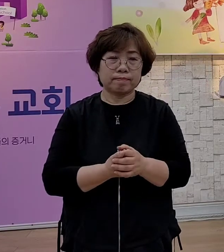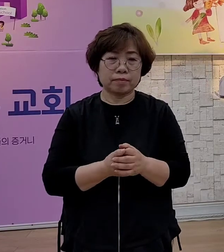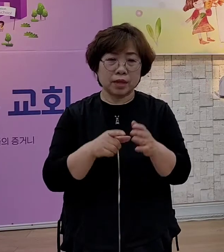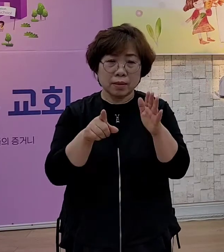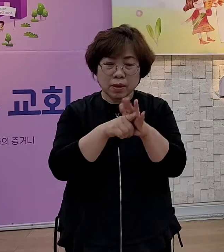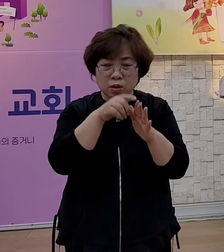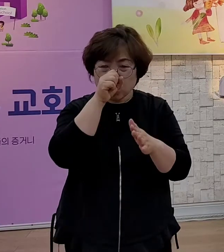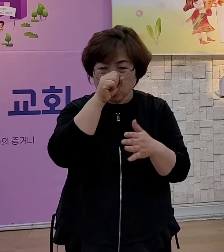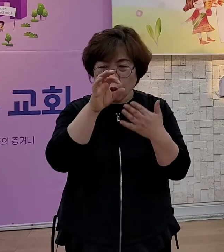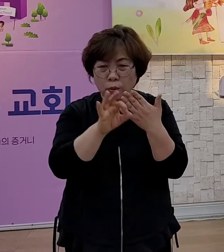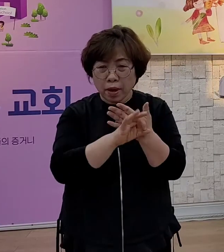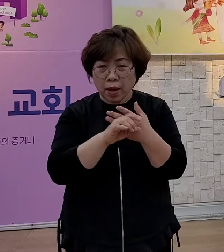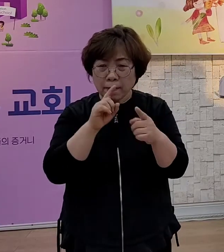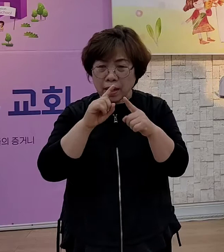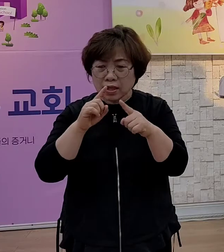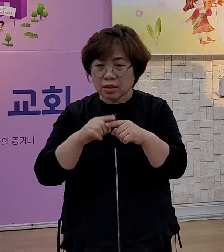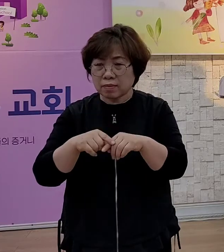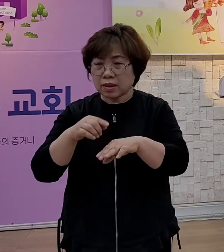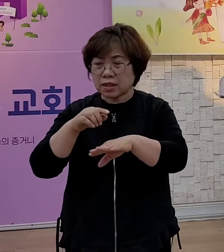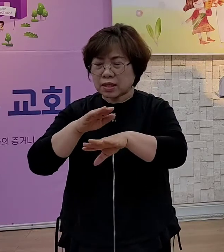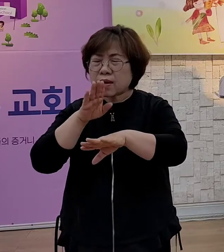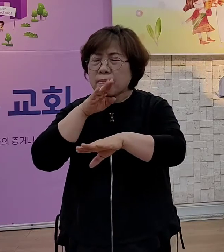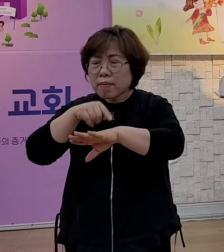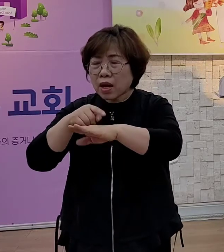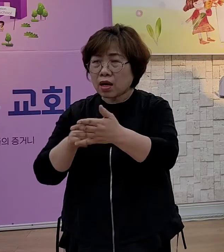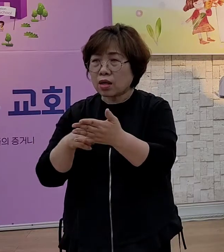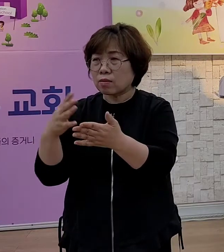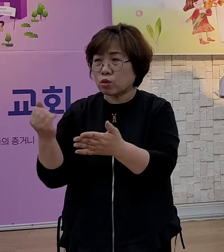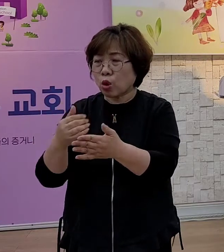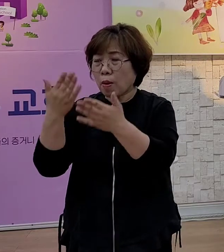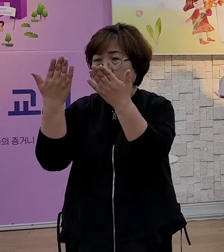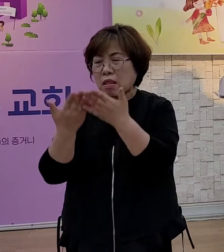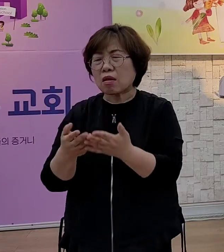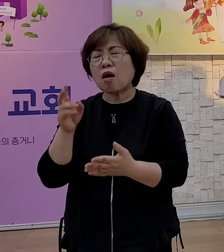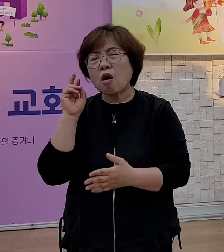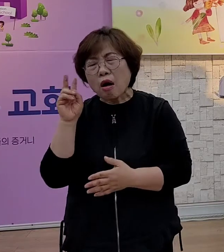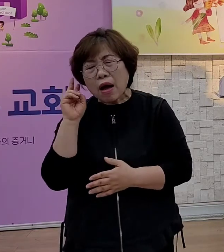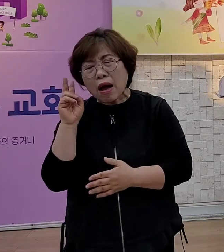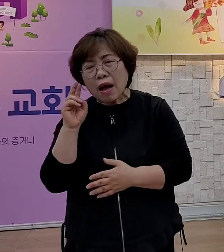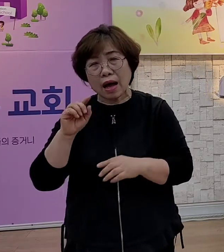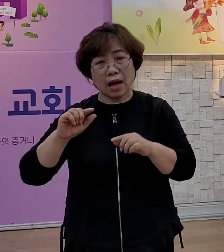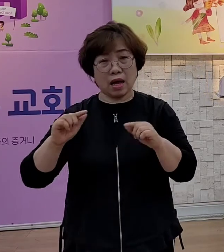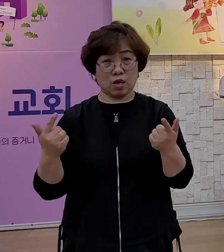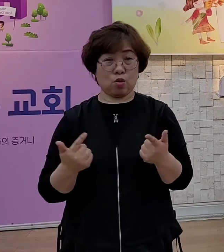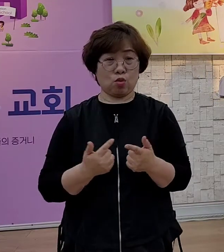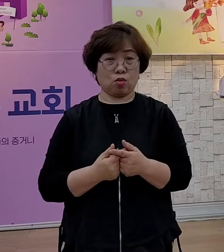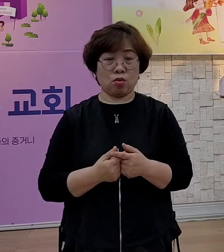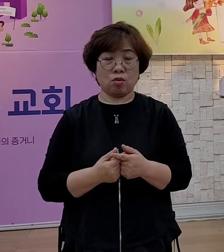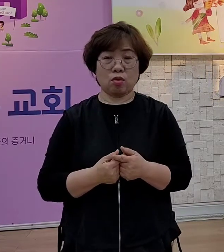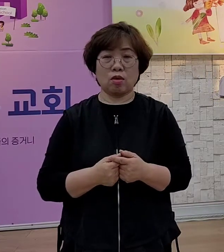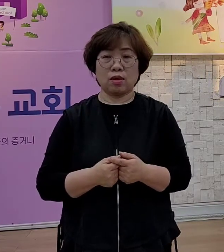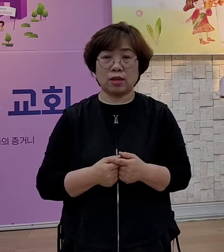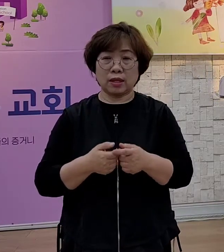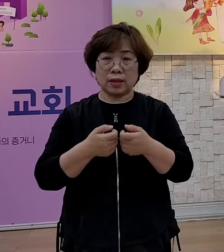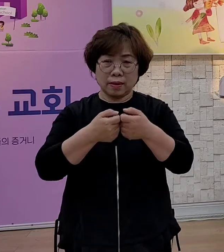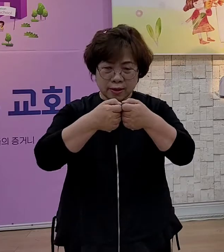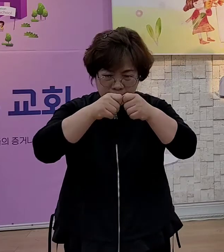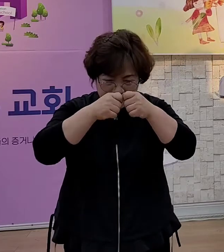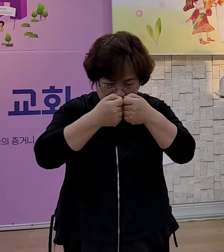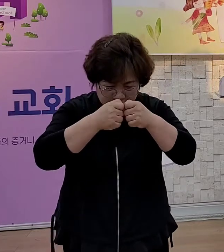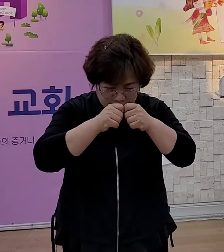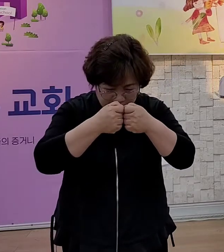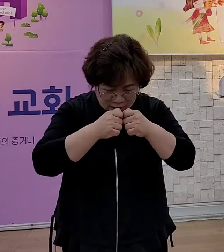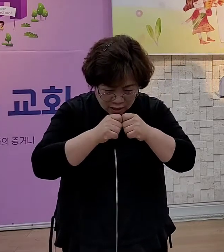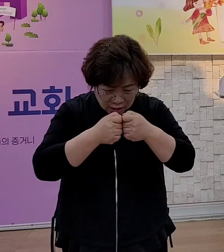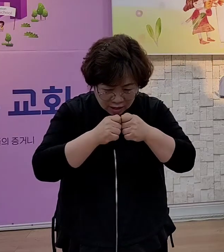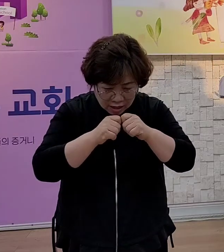진심으로 받겠지, 이런 차원이 아니고 오늘 우리에게 제시하고 있는 9절 9절의 말씀들은 아주